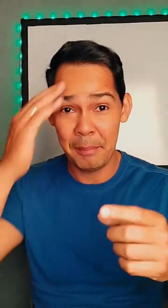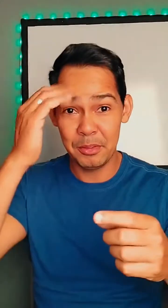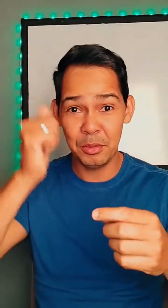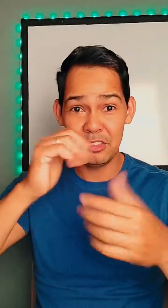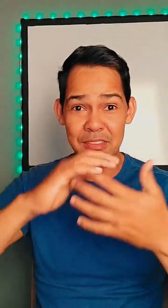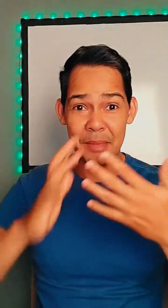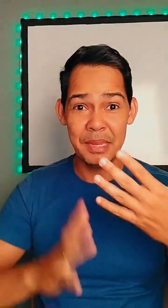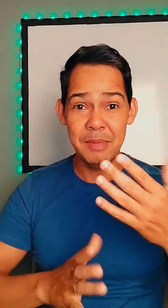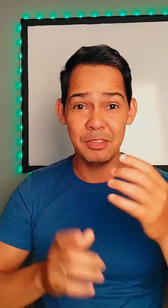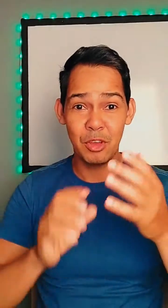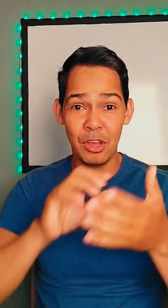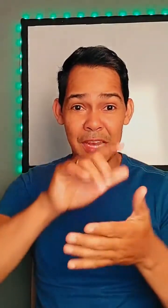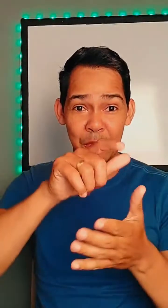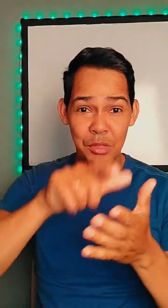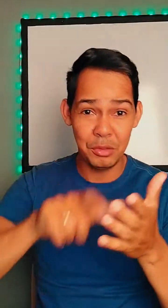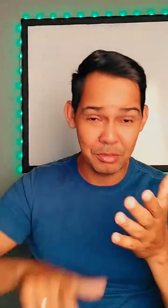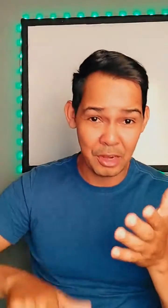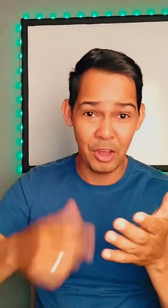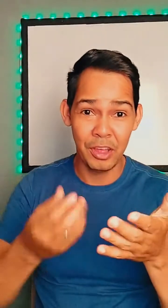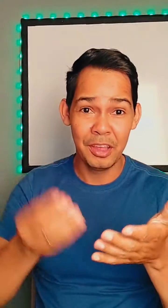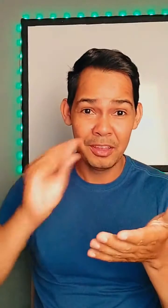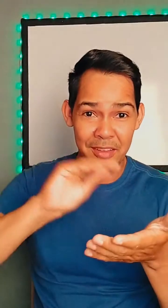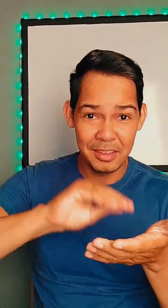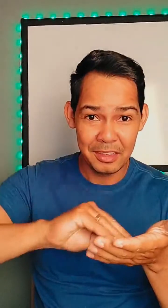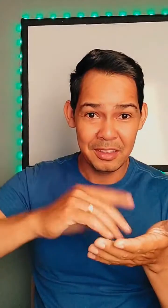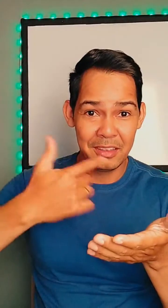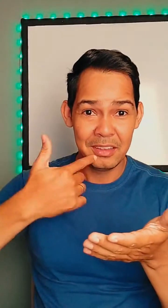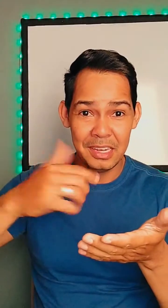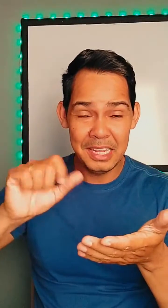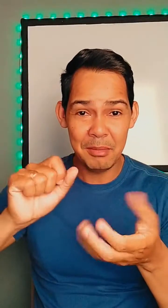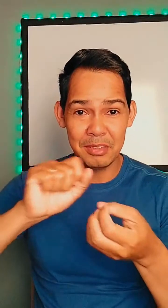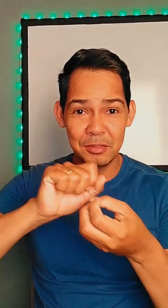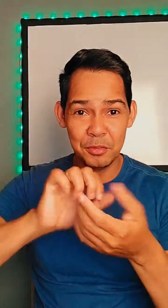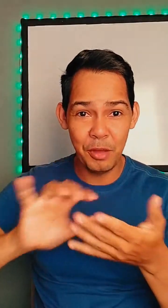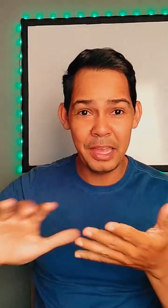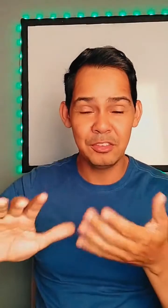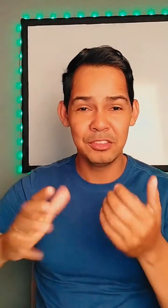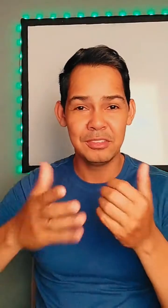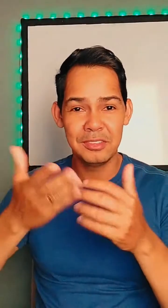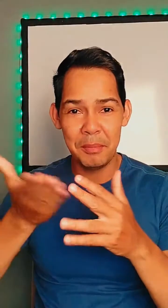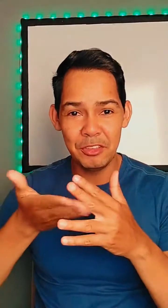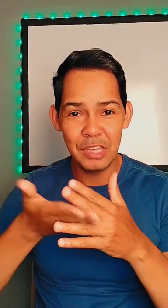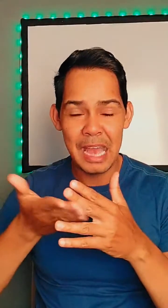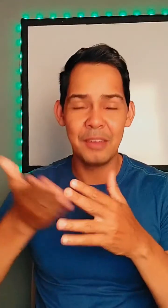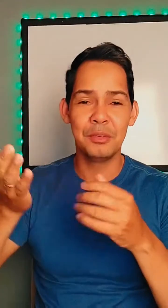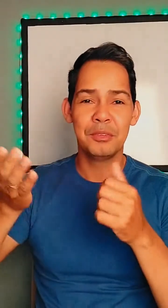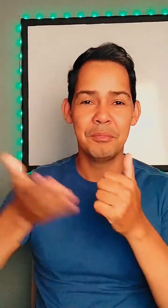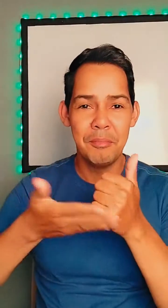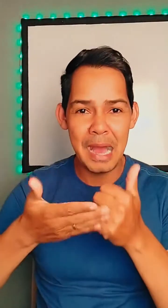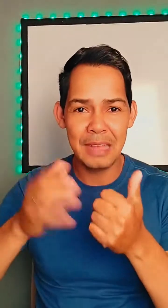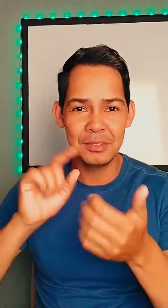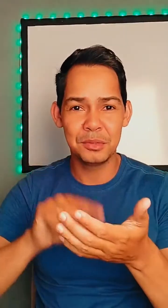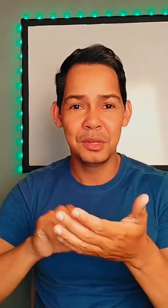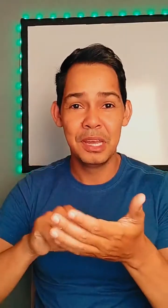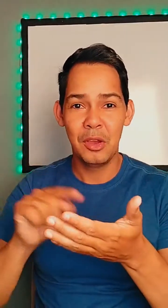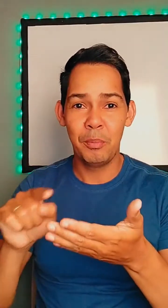que já sabe Libras, coloca lá no currículo dela, ó. Libras, fluente, intermediário, básico. O patrão